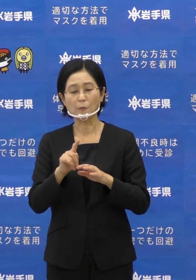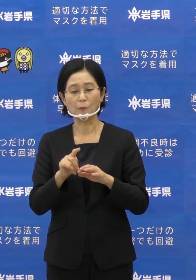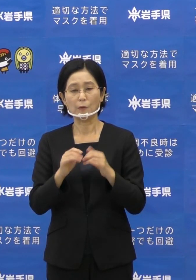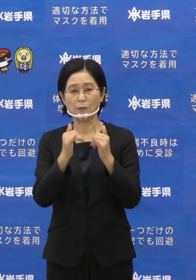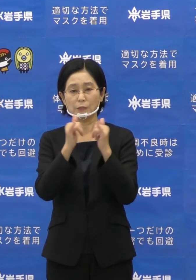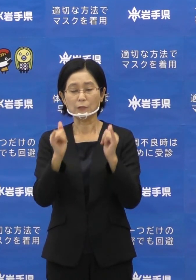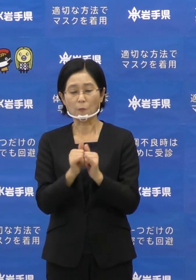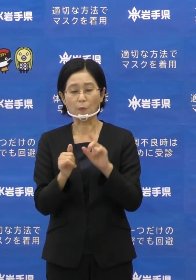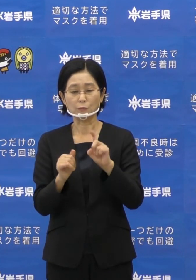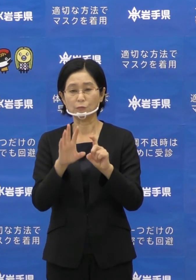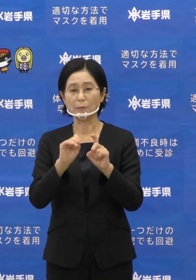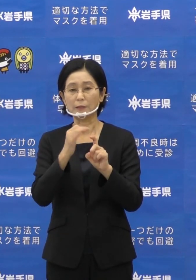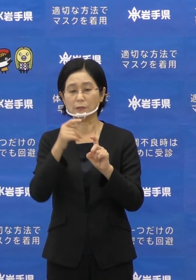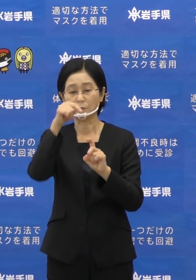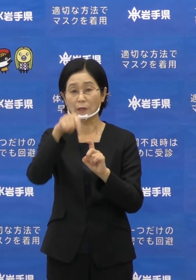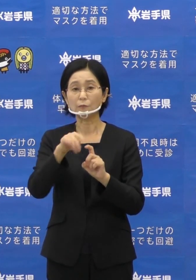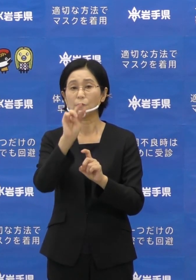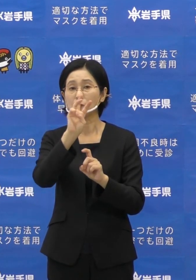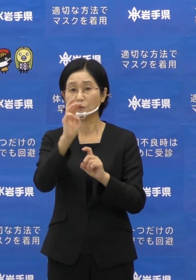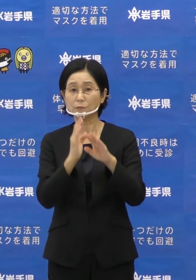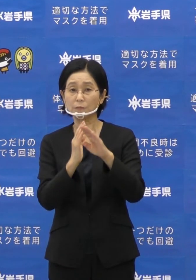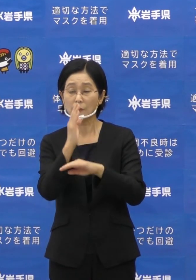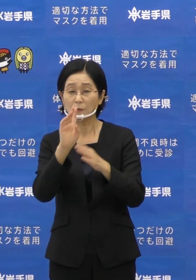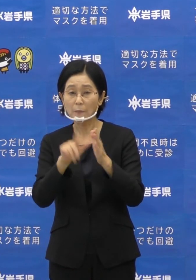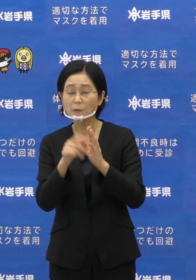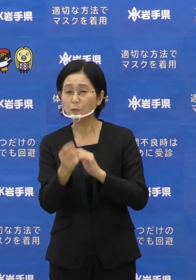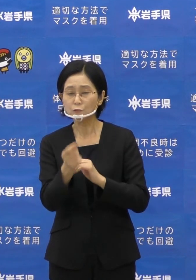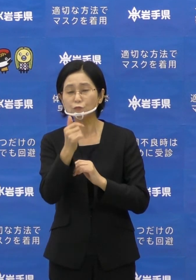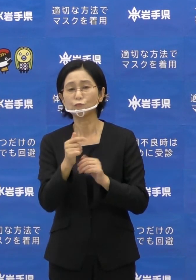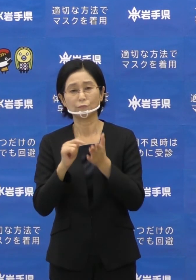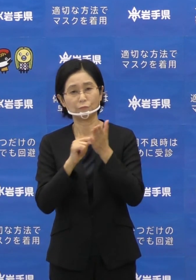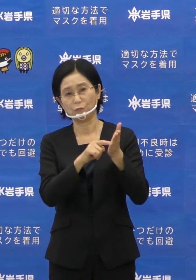思っておりますが、でそこで、